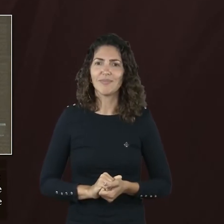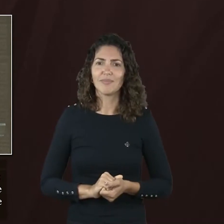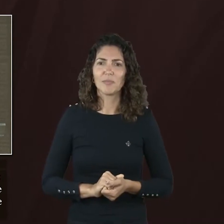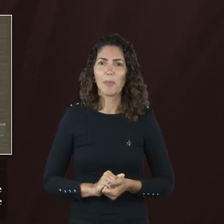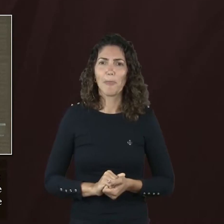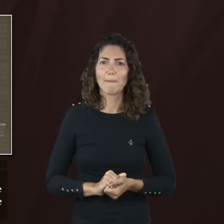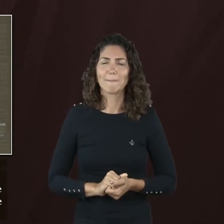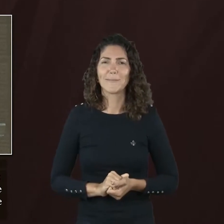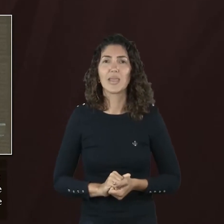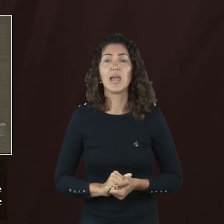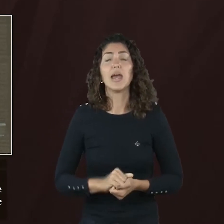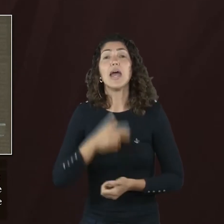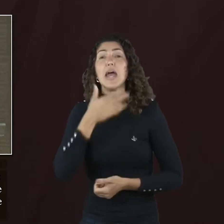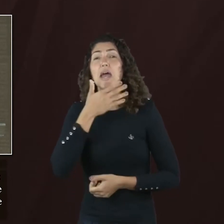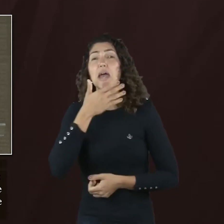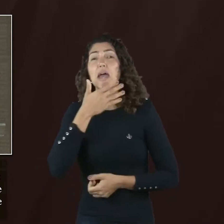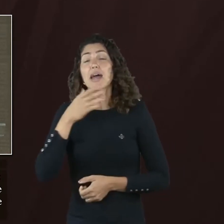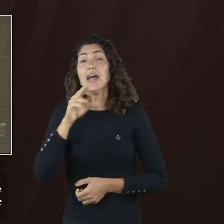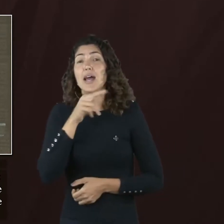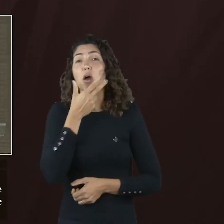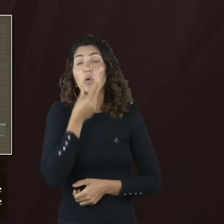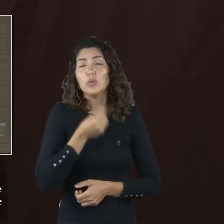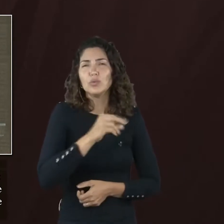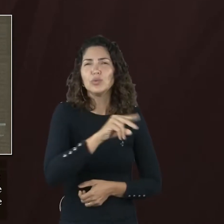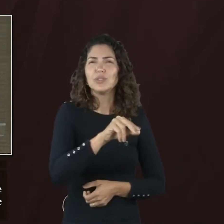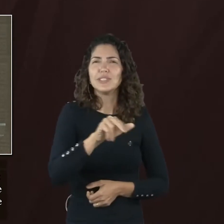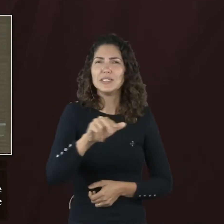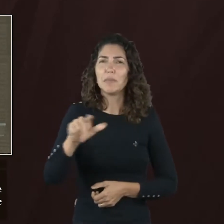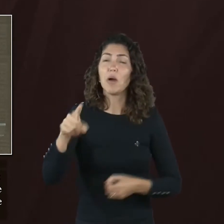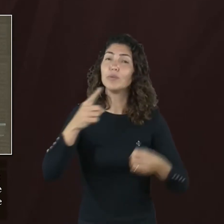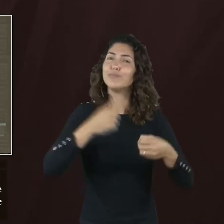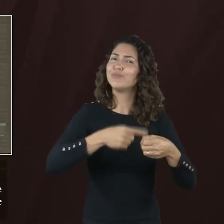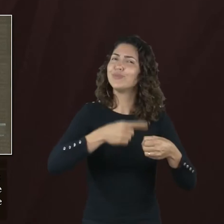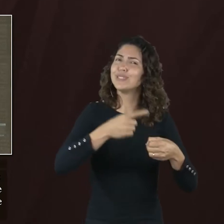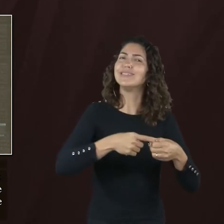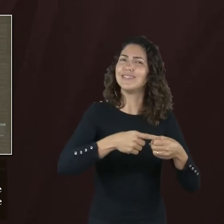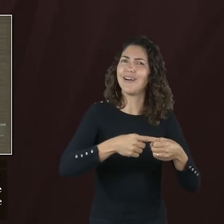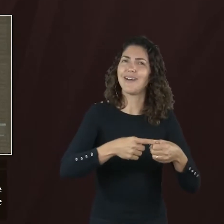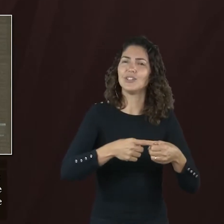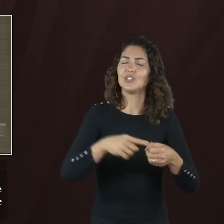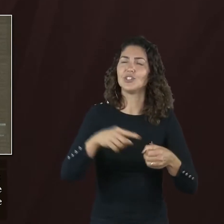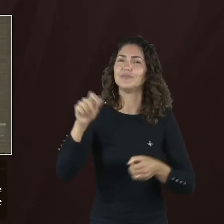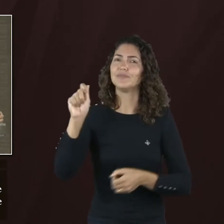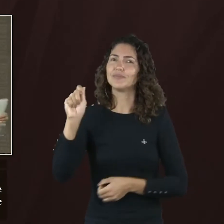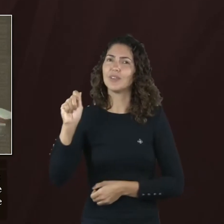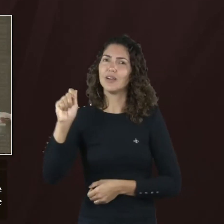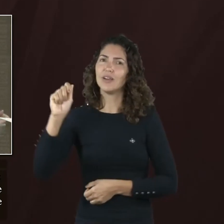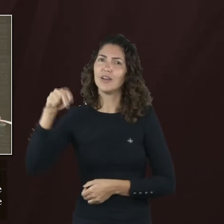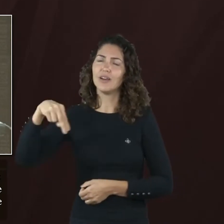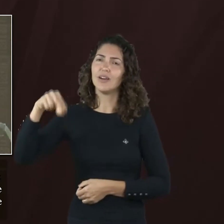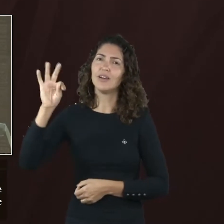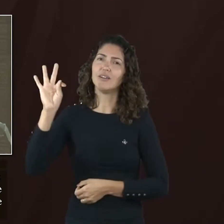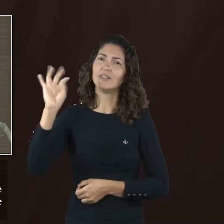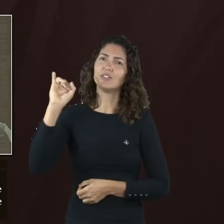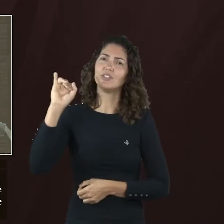Lúcio de Cirene, Manaém Colasso de Herodes, e o tetrarca, e